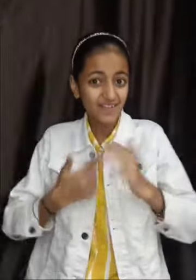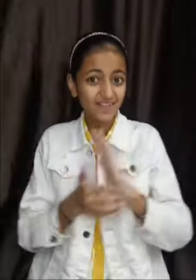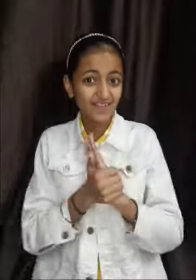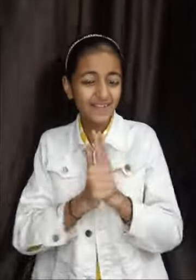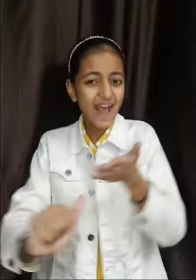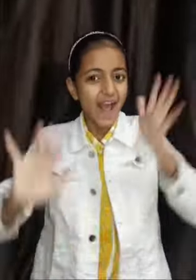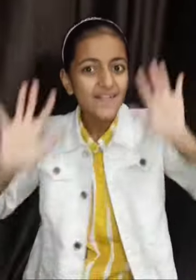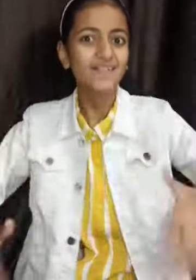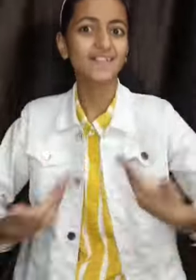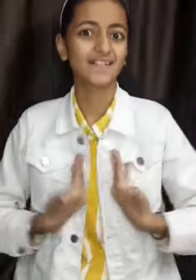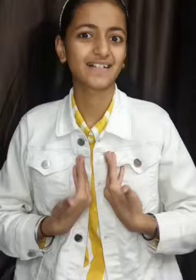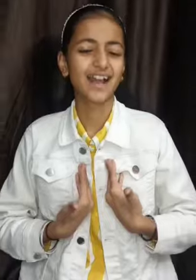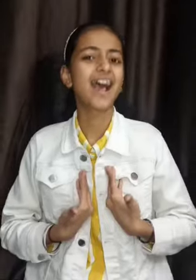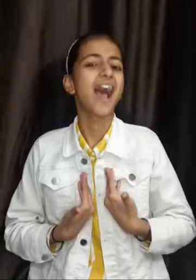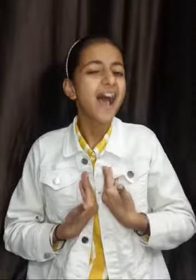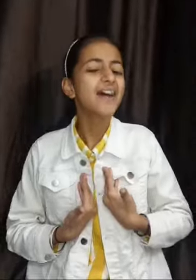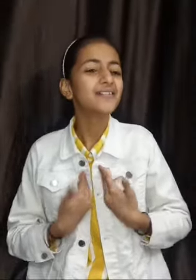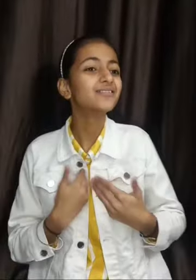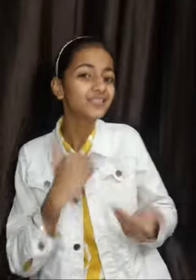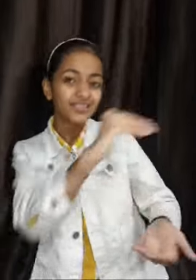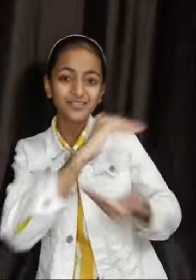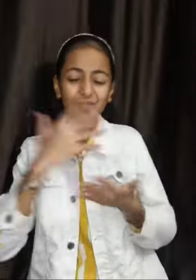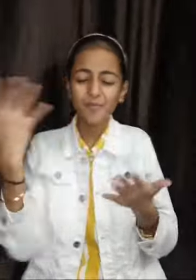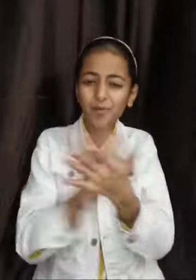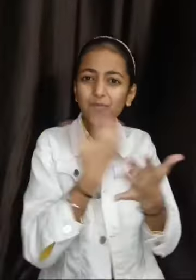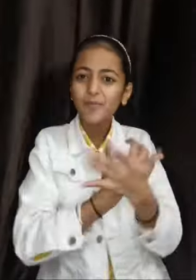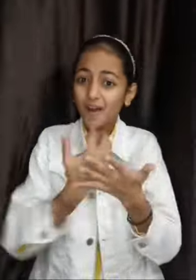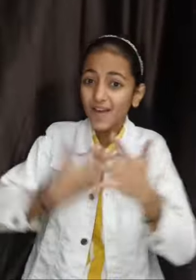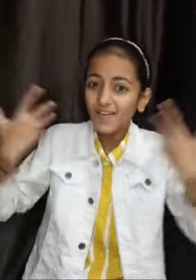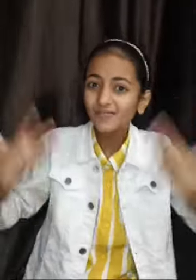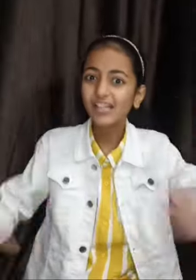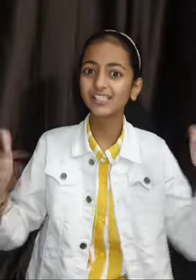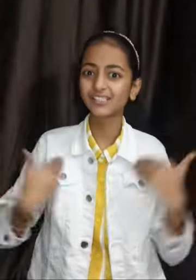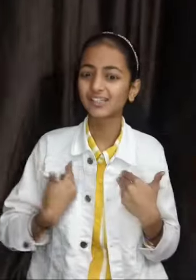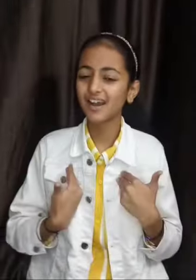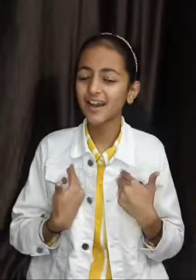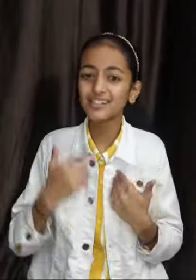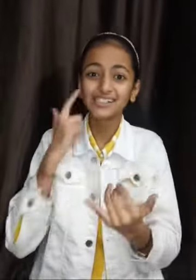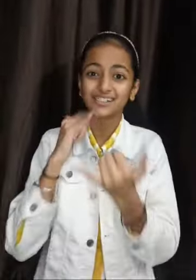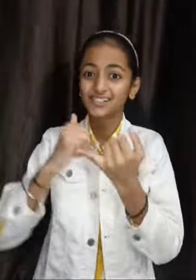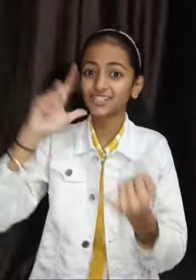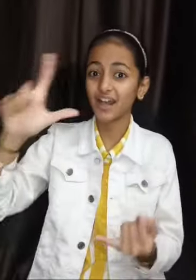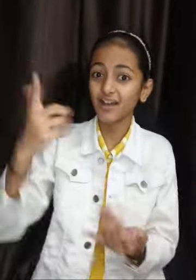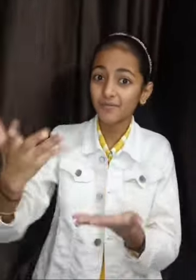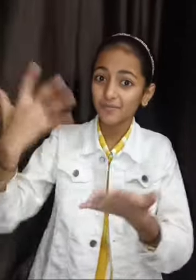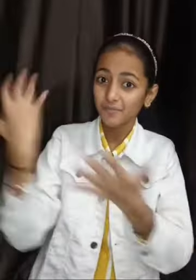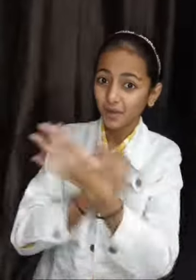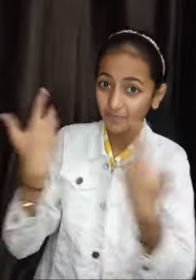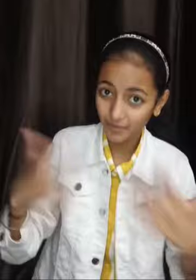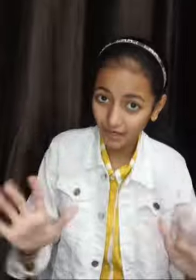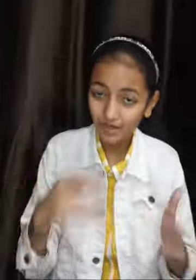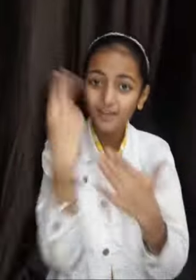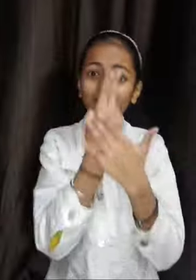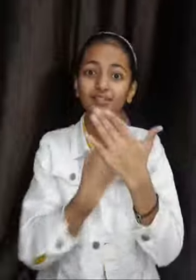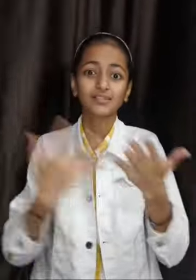लेकिन ऐसा नहीं है। बधिर लोग सक्षम होते हैं। मैं खुद को ही इसका उदाहरण मानती हूँ। यस, आई कैन